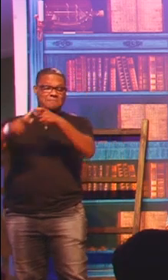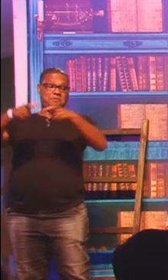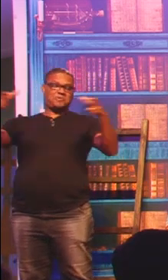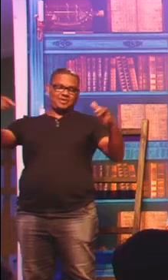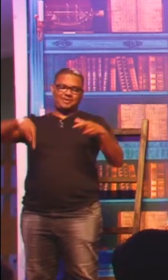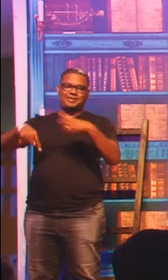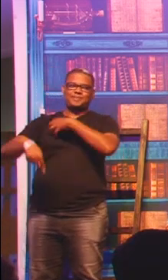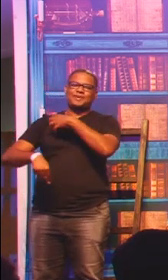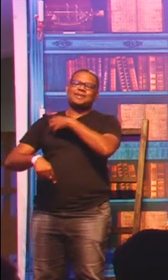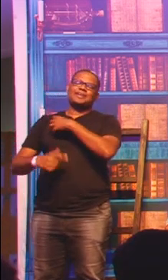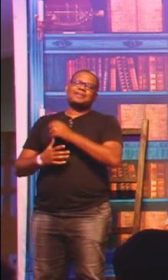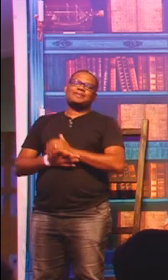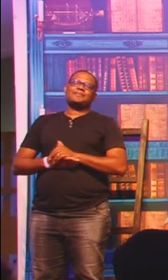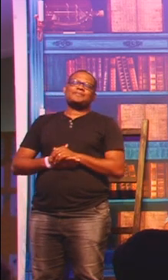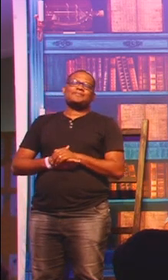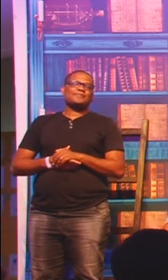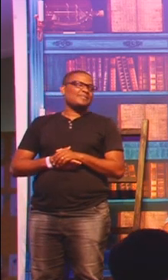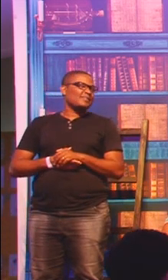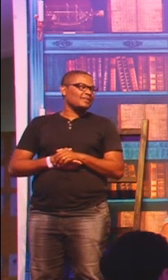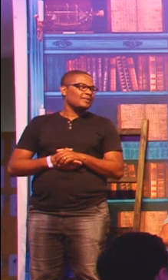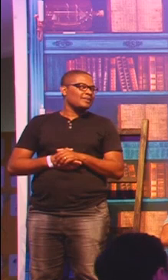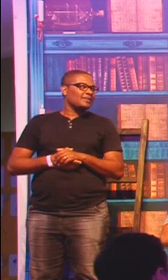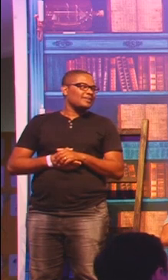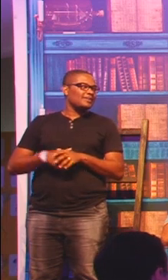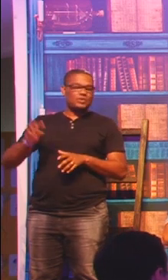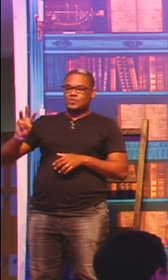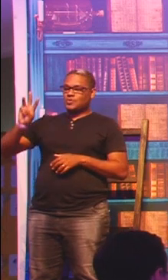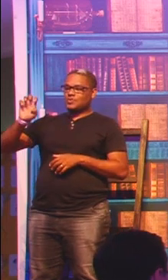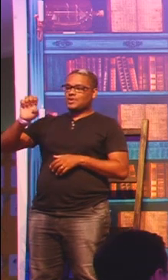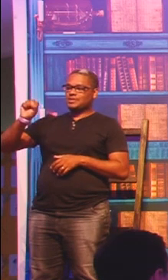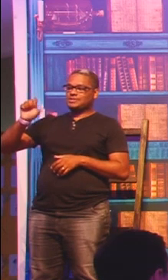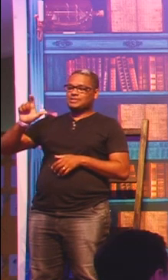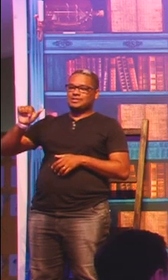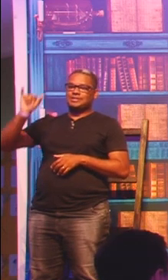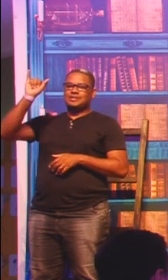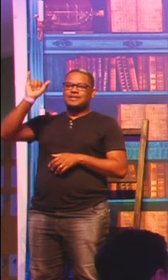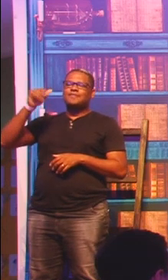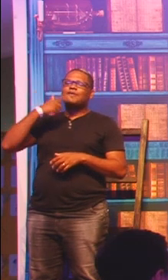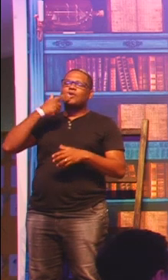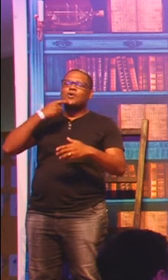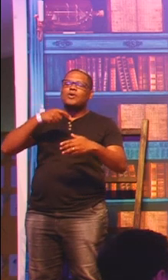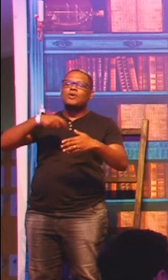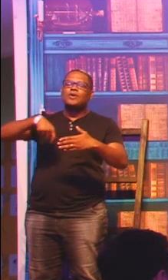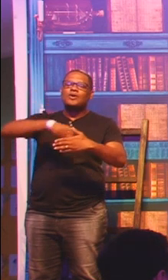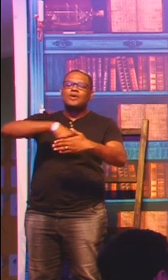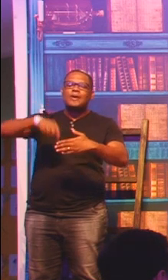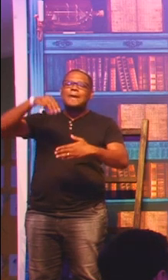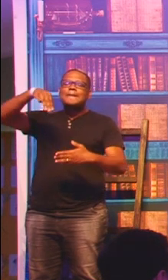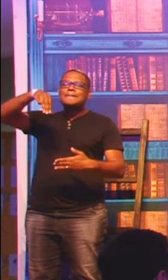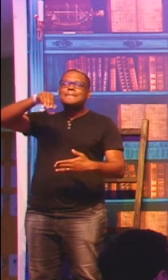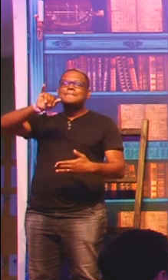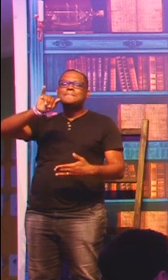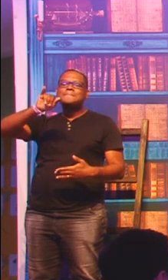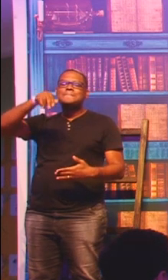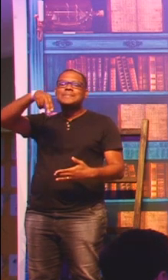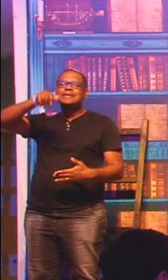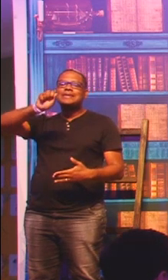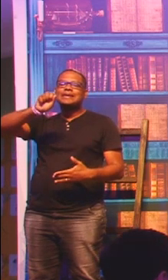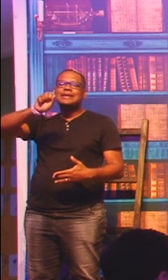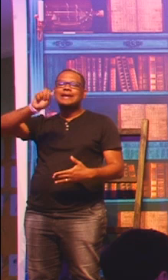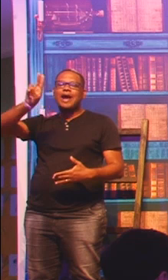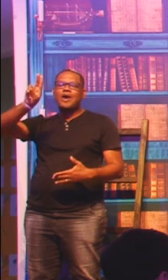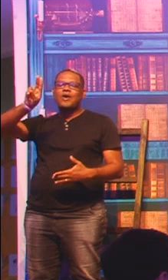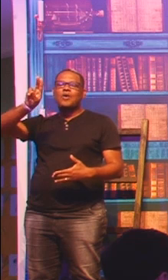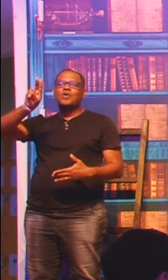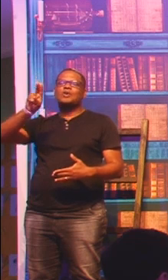aqui. E aí o Wesley leu, falou ali, mingau de cachorro, né? E aí o livro está